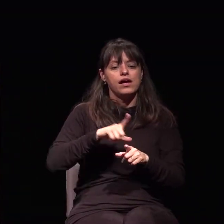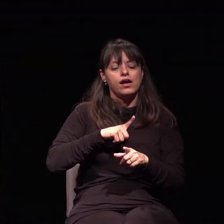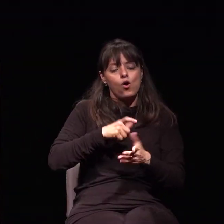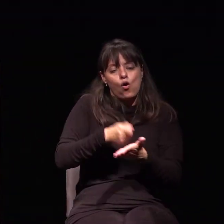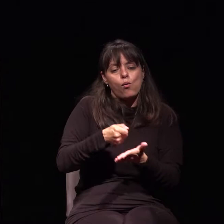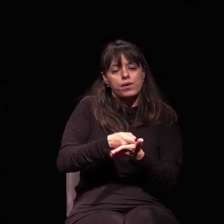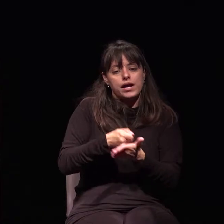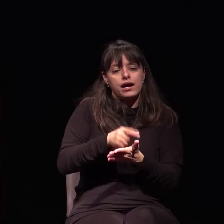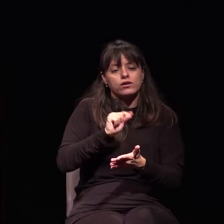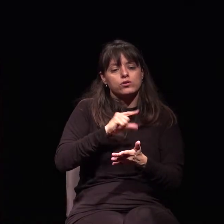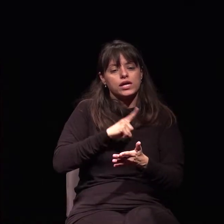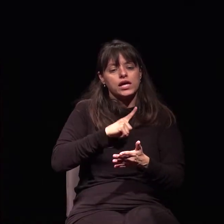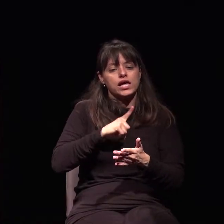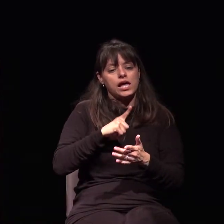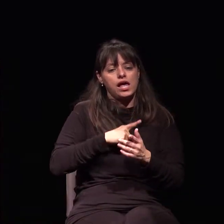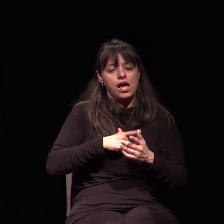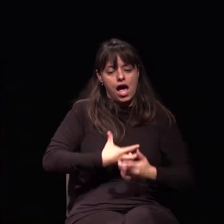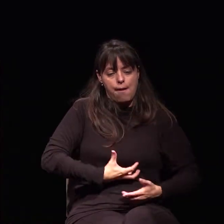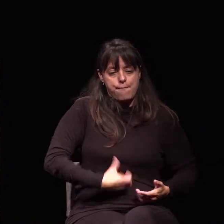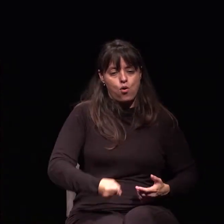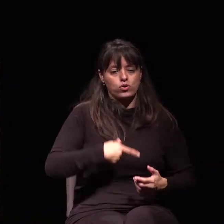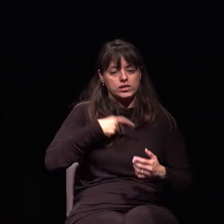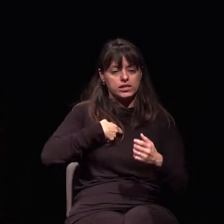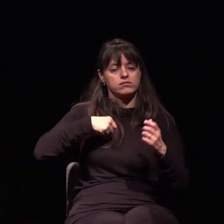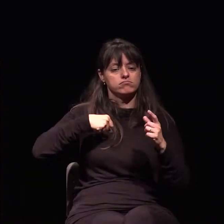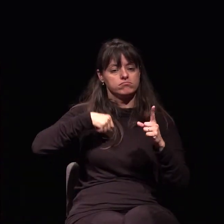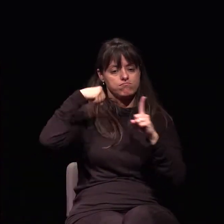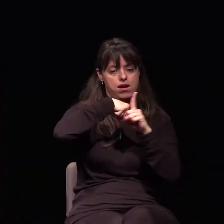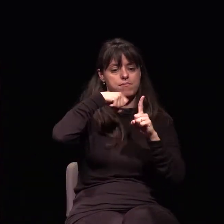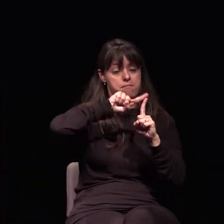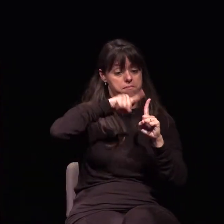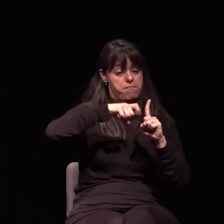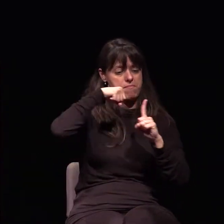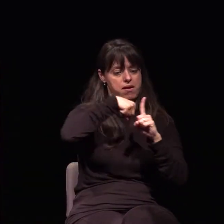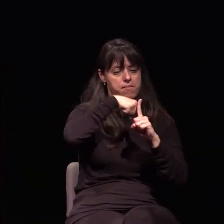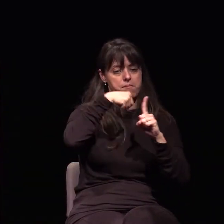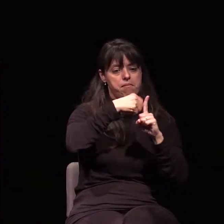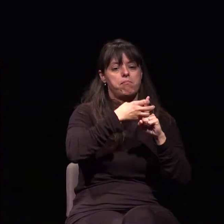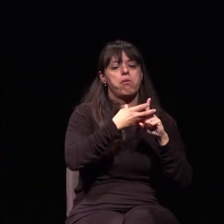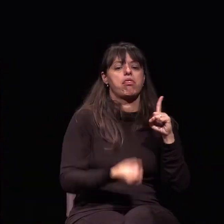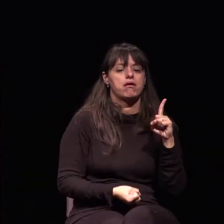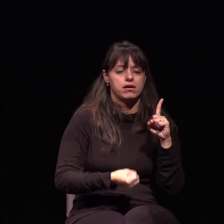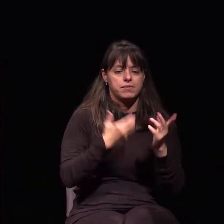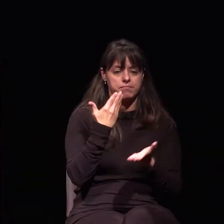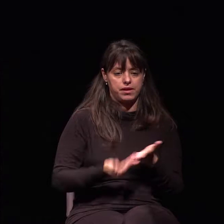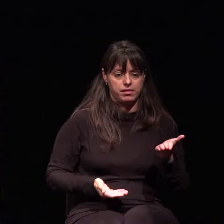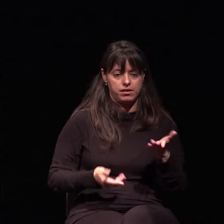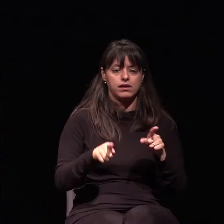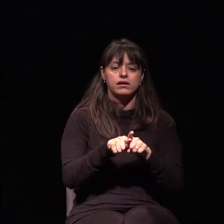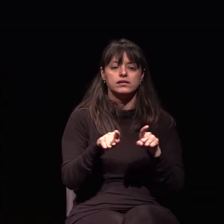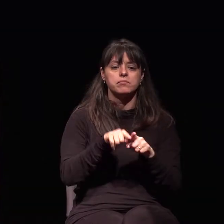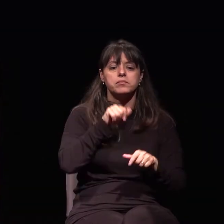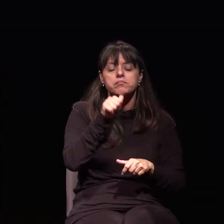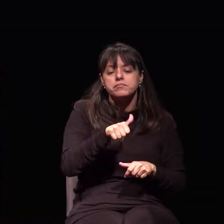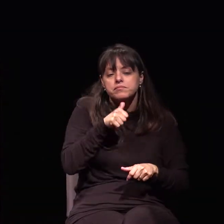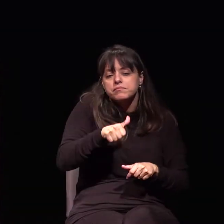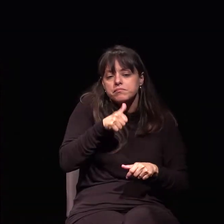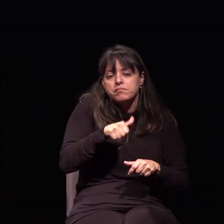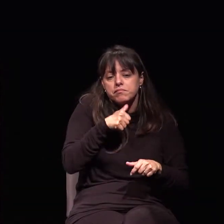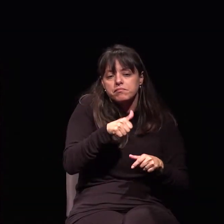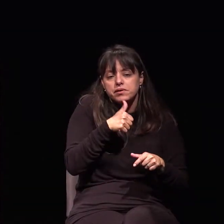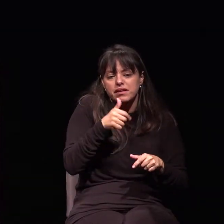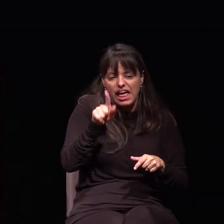com chutes, espancamentos. A menstruação é tida como